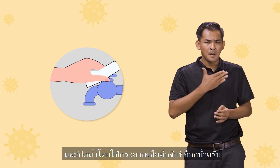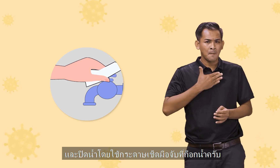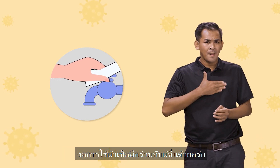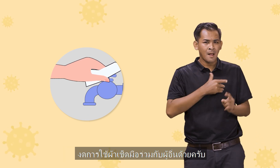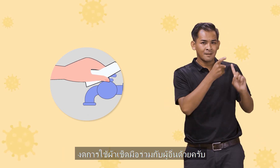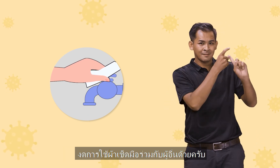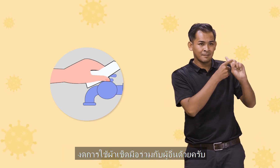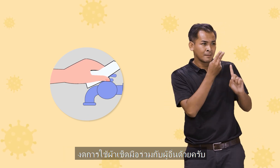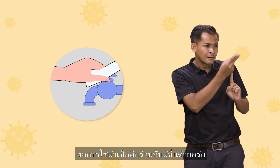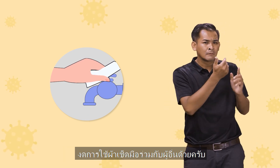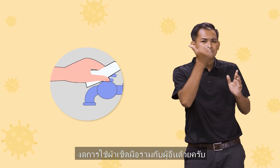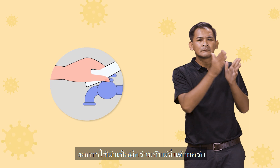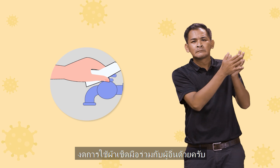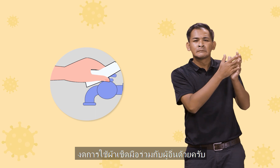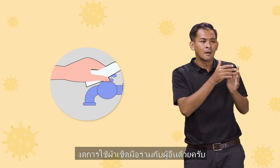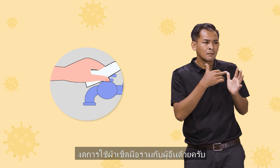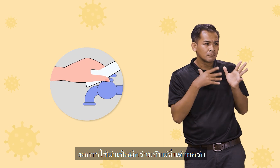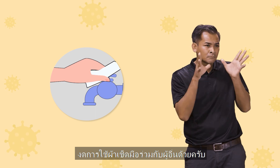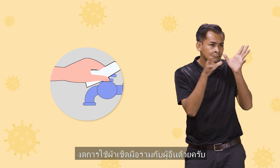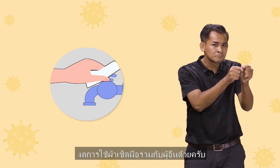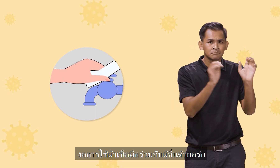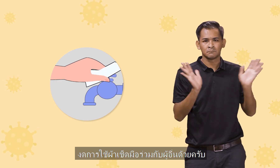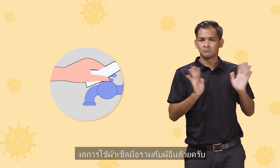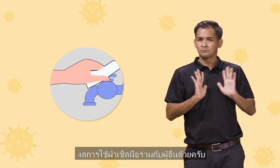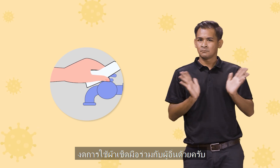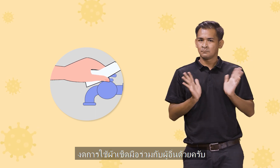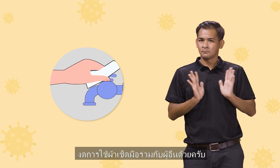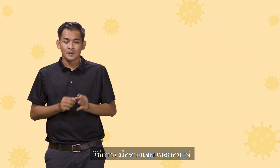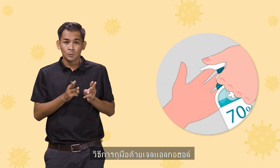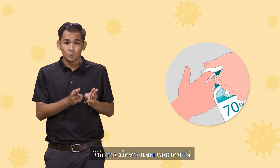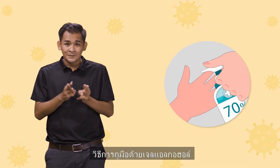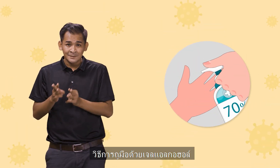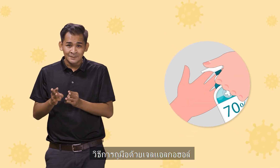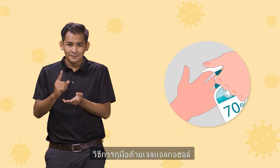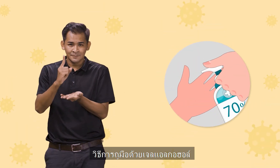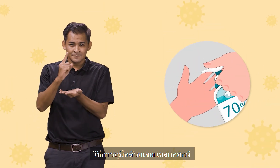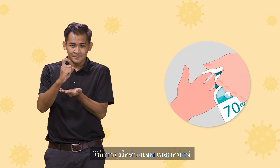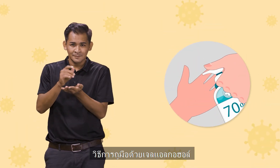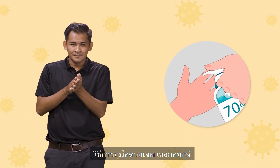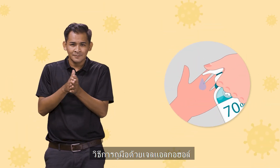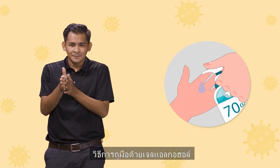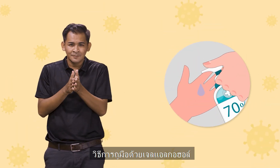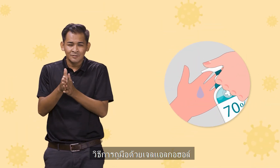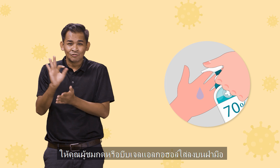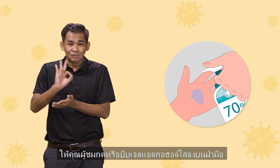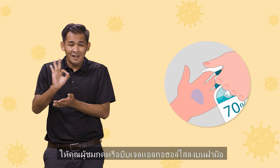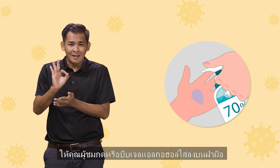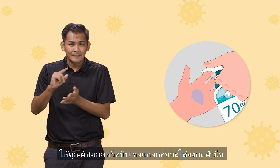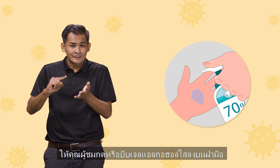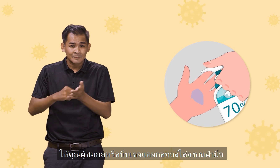งดการใช้ผ้าเช็ดมือร่วมกับผู้อื่นด้วยครับวิธีการถูมือด้วยเจลแอลกอฮอล์ให้คุณผู้ชมกดห